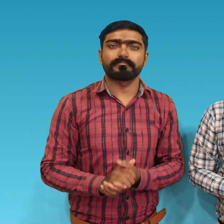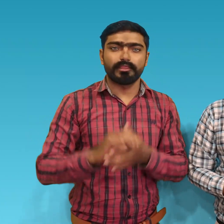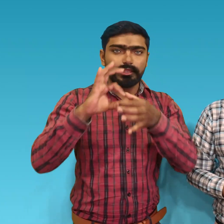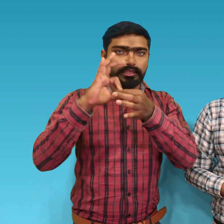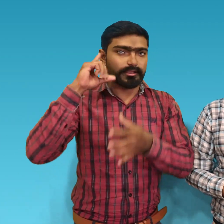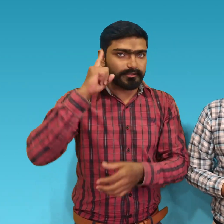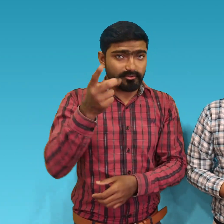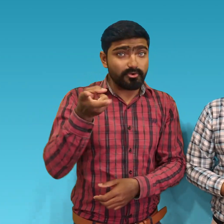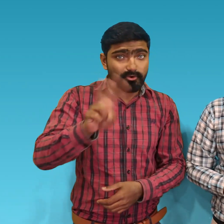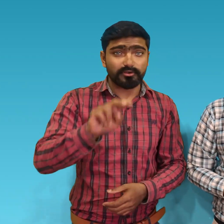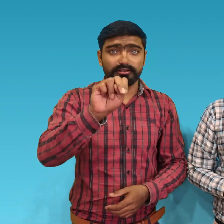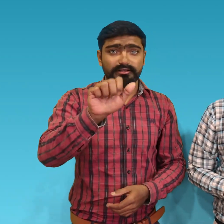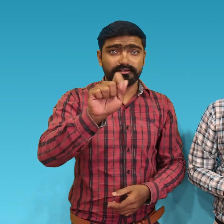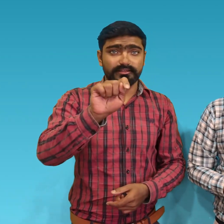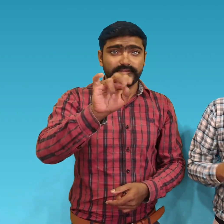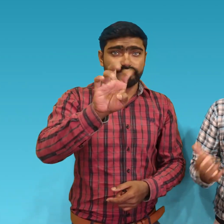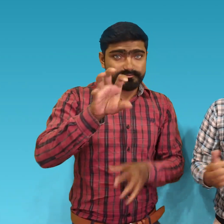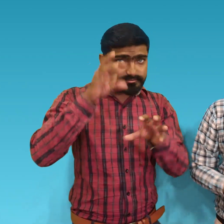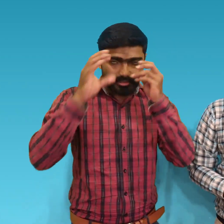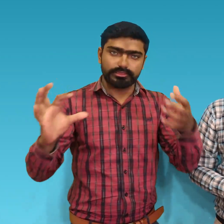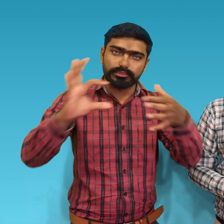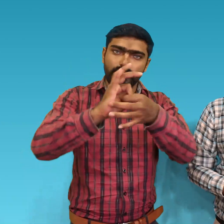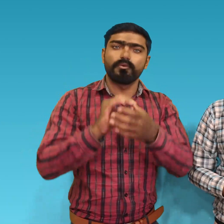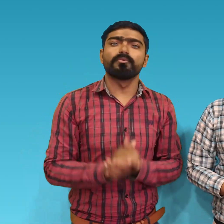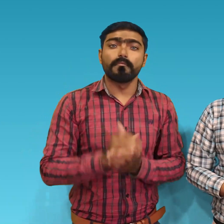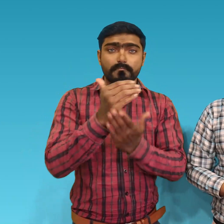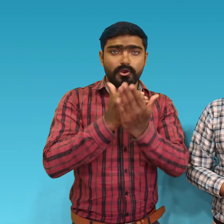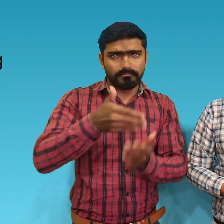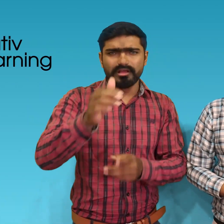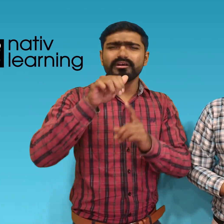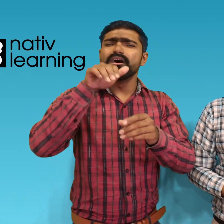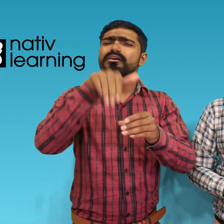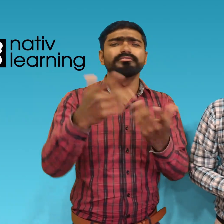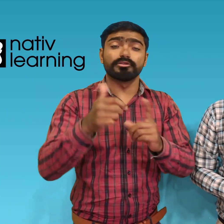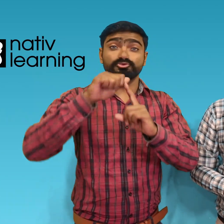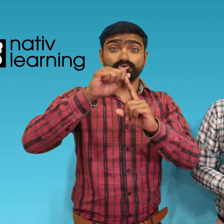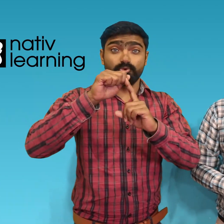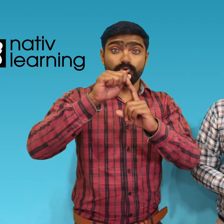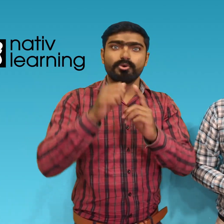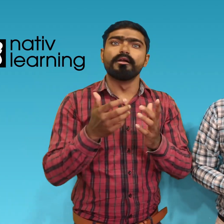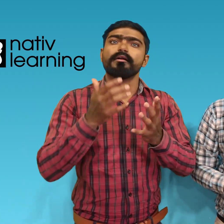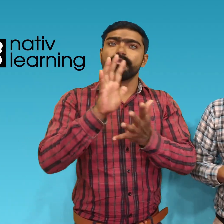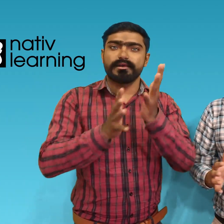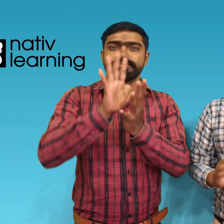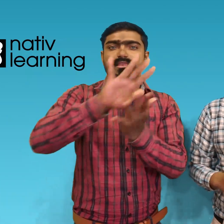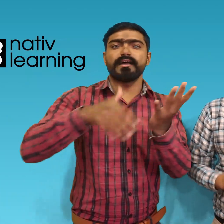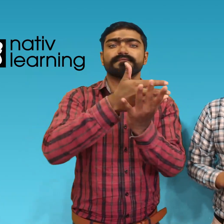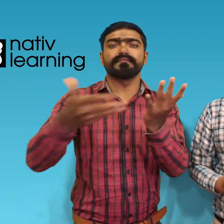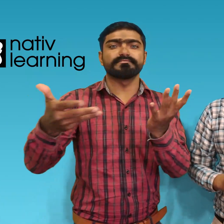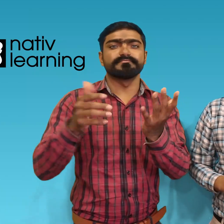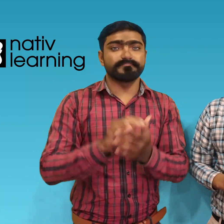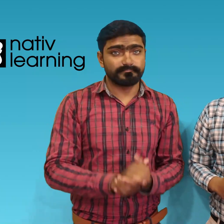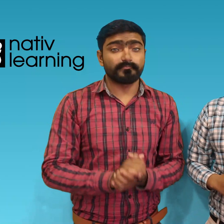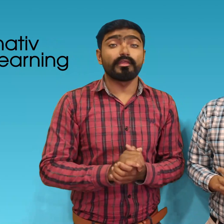minorities and made sure that they feel included. इसी दिन के ऑनर में ConnectHear and Nativ Learning have collaborated on the importance of